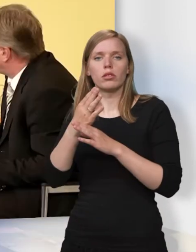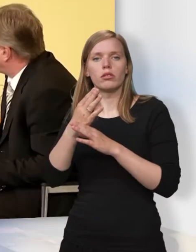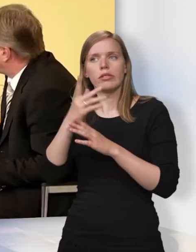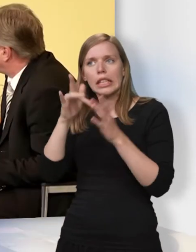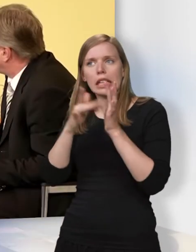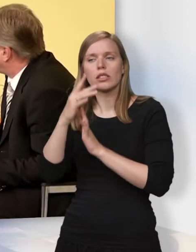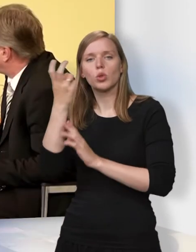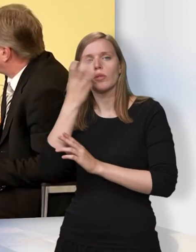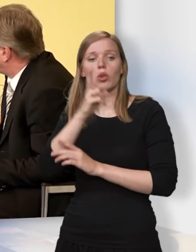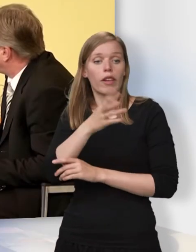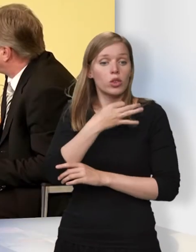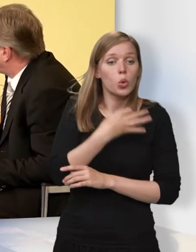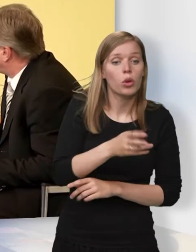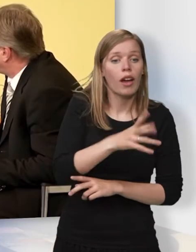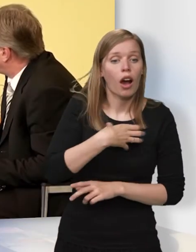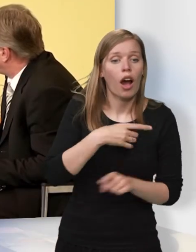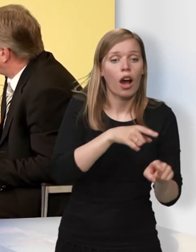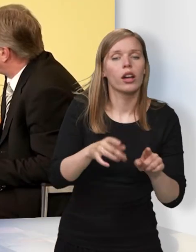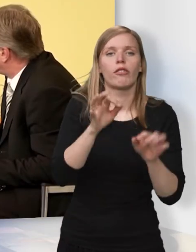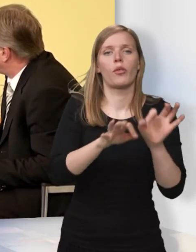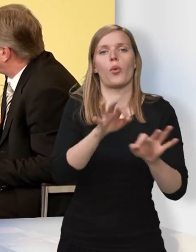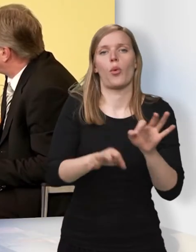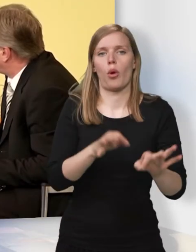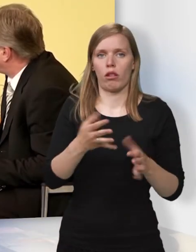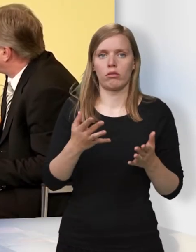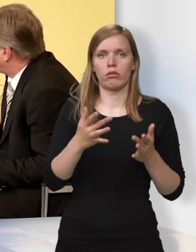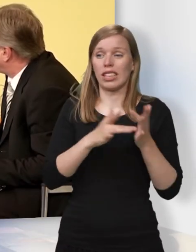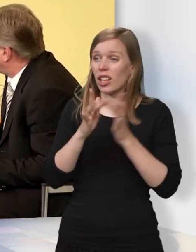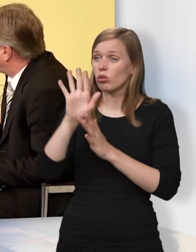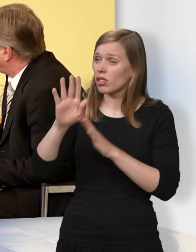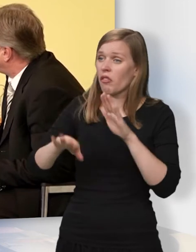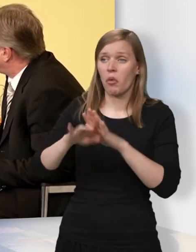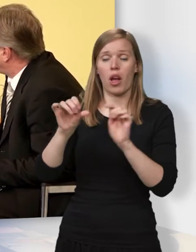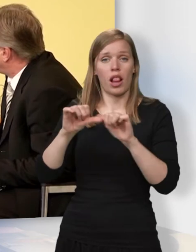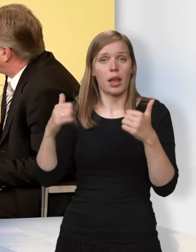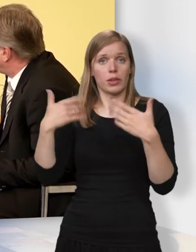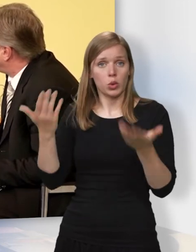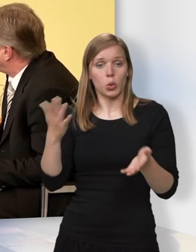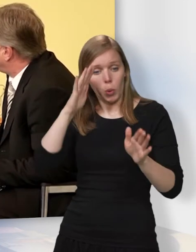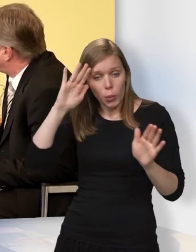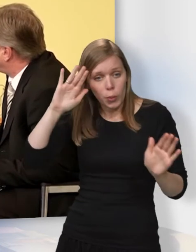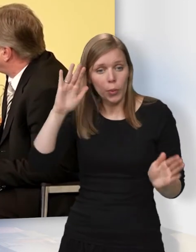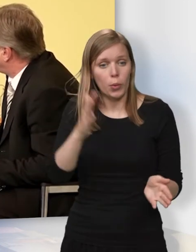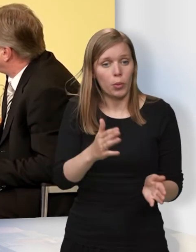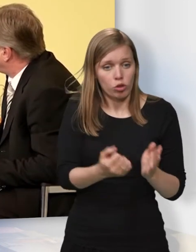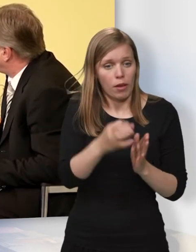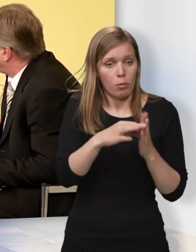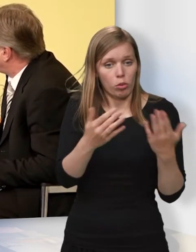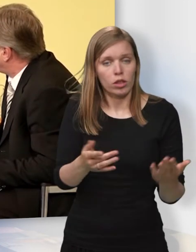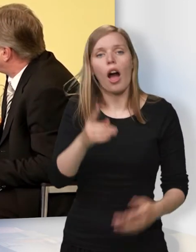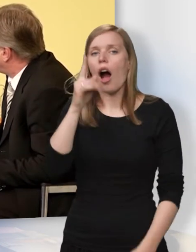Not sind, die krank sind. Jesus und sein gesamtes Leben war darauf gerichtet. Aber man muss auch